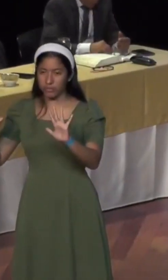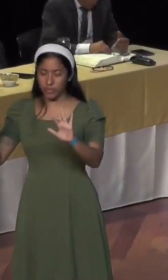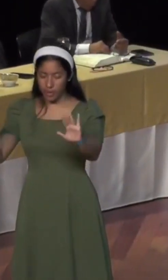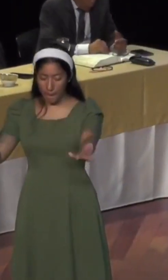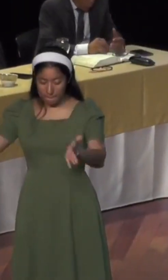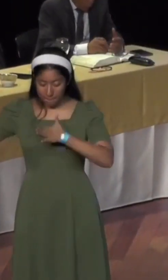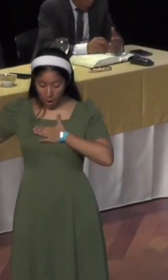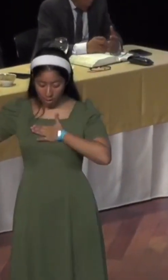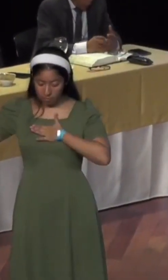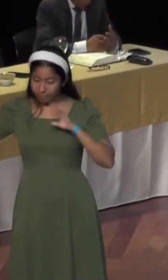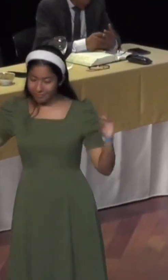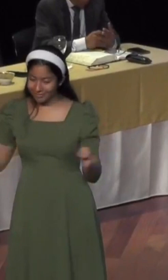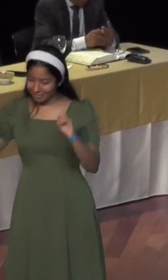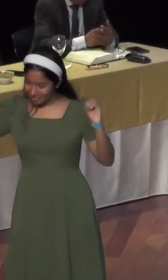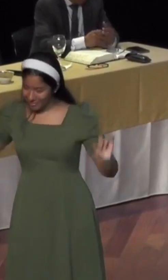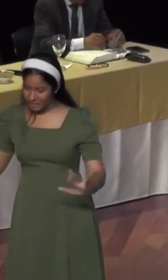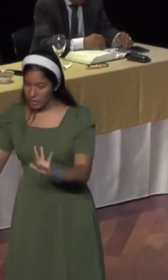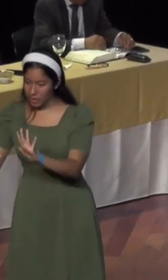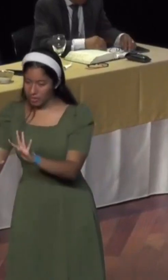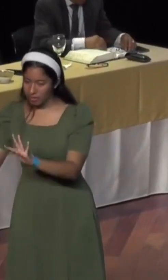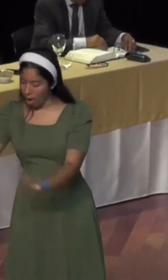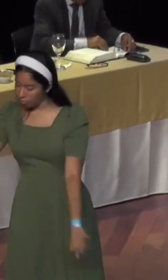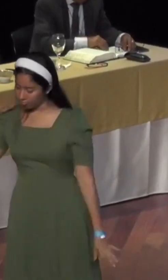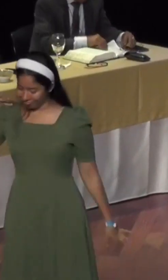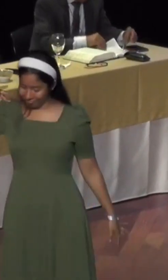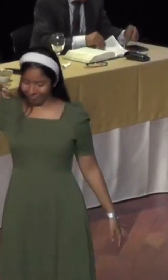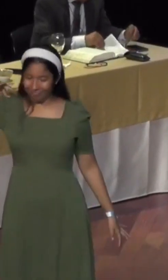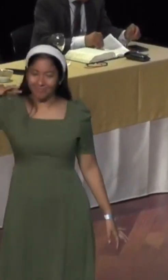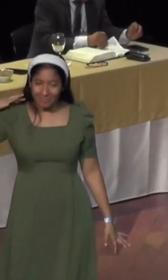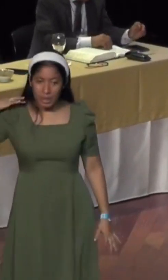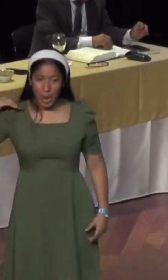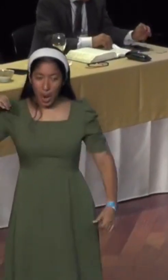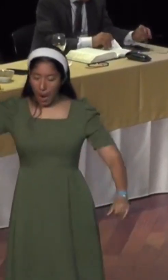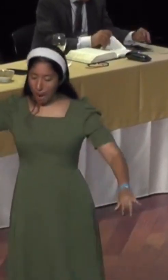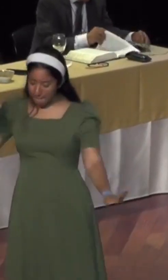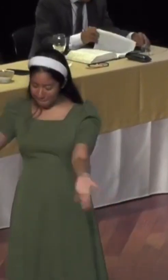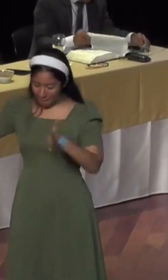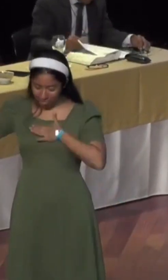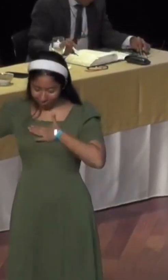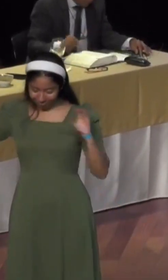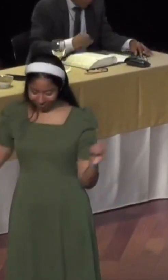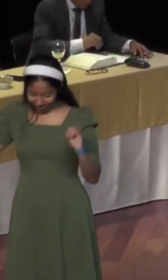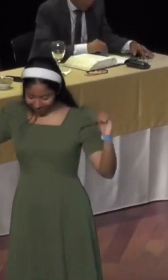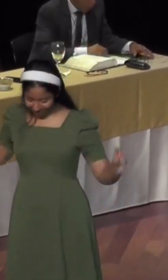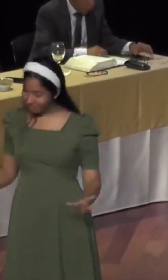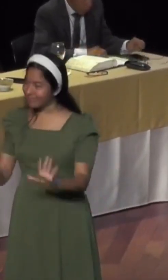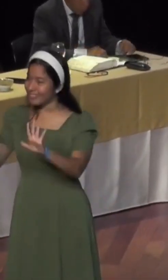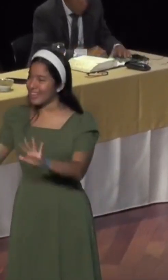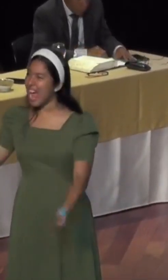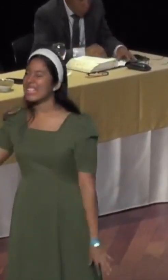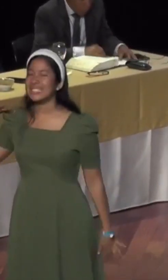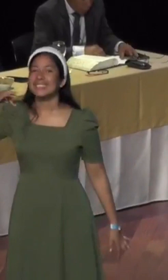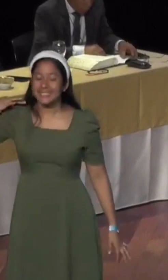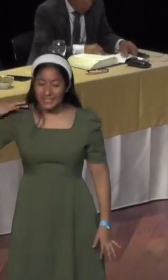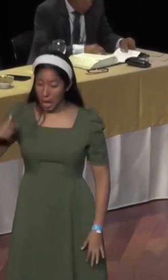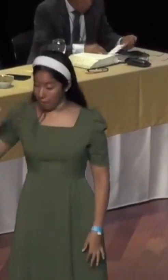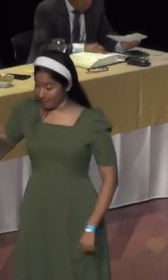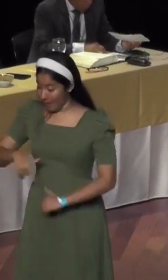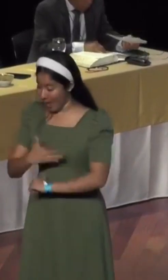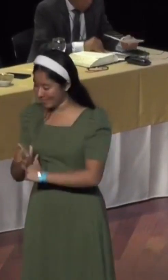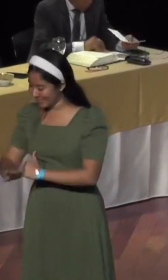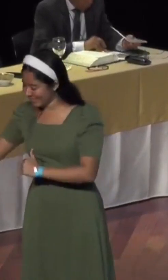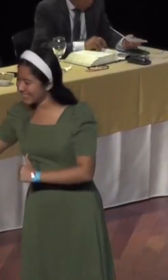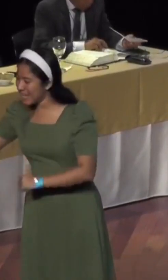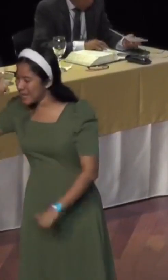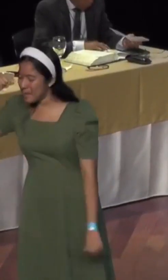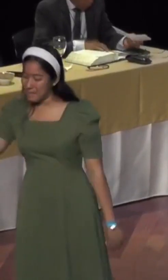Pacto, gloria y llamado. Pacto, gloria y llamado. Moisés creía que allí era